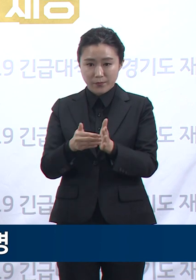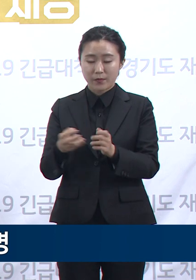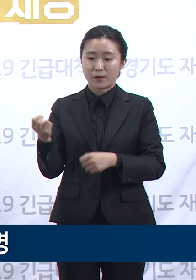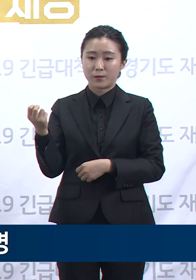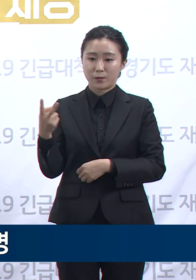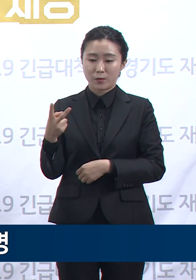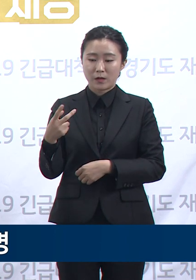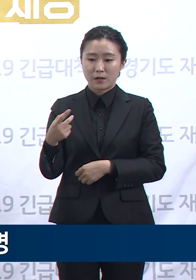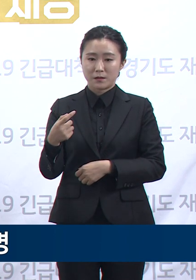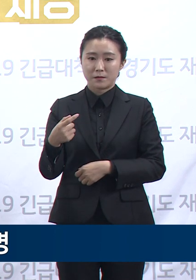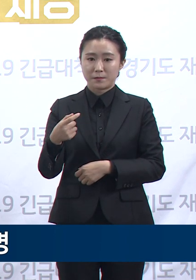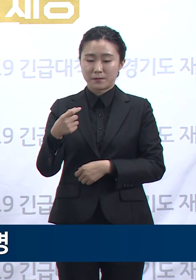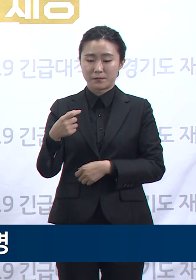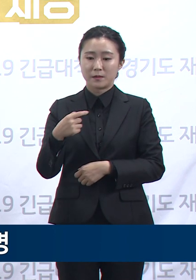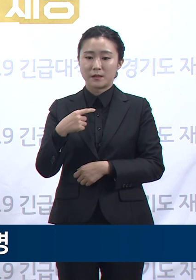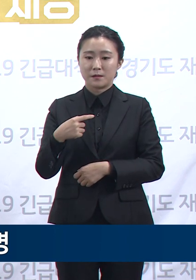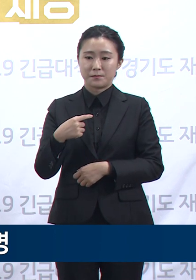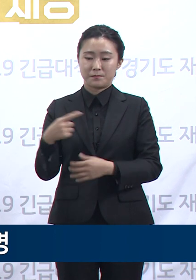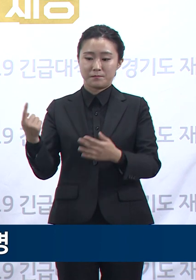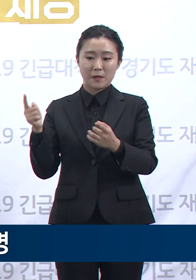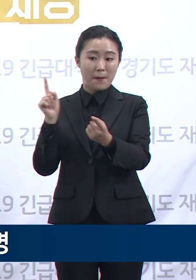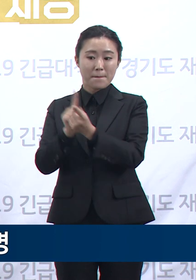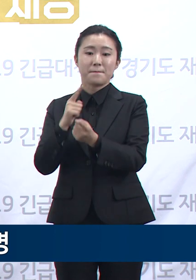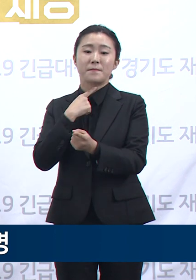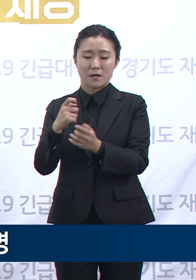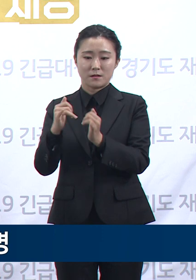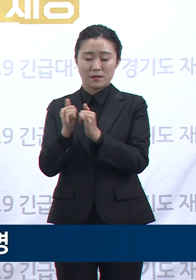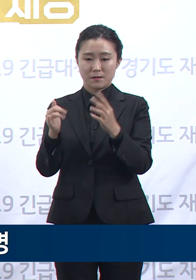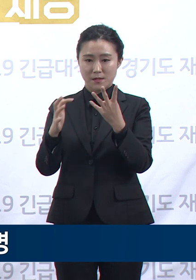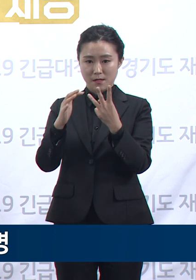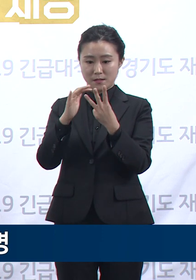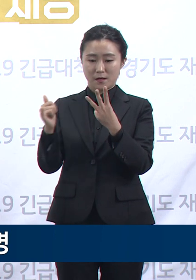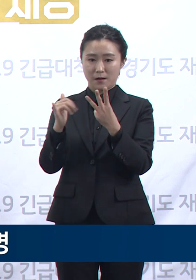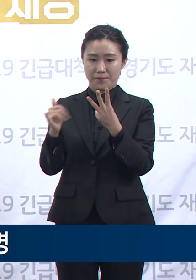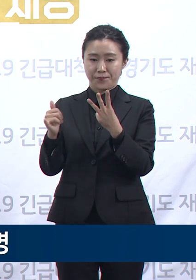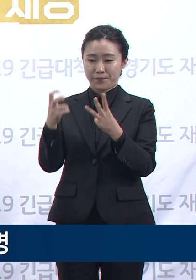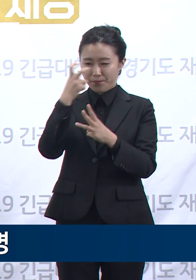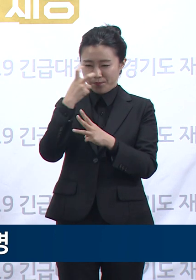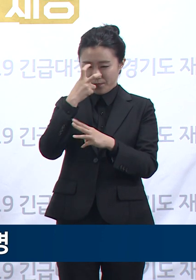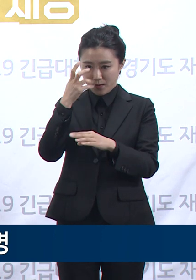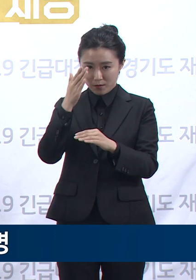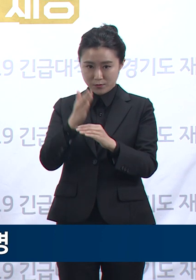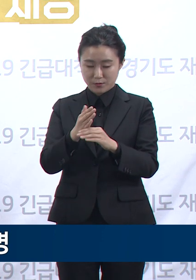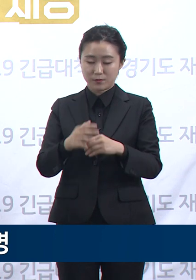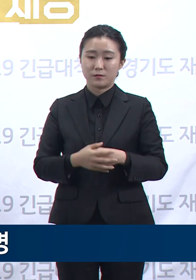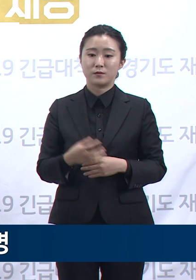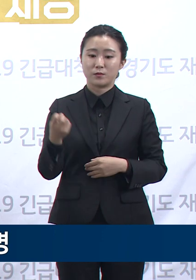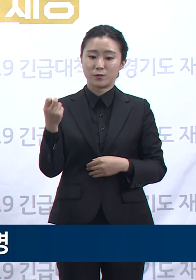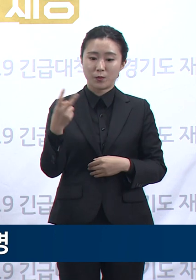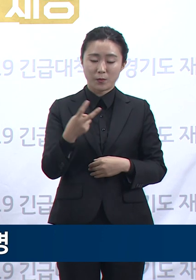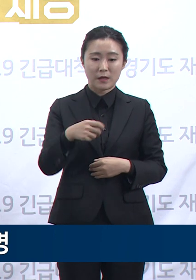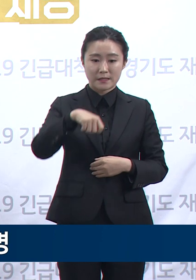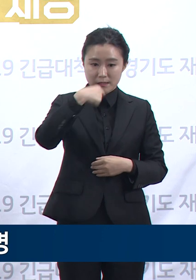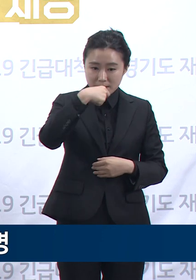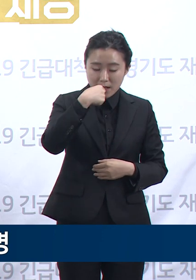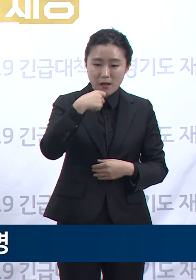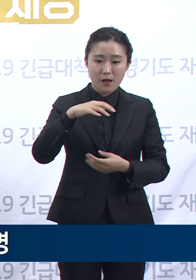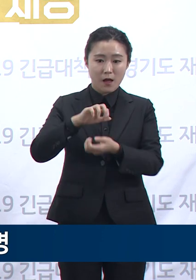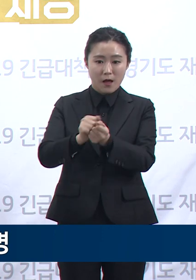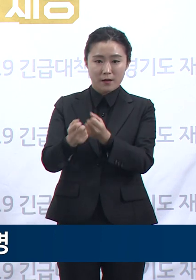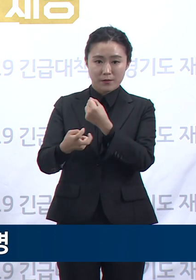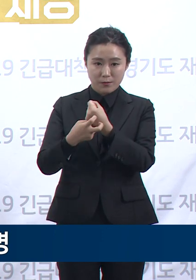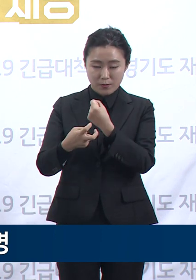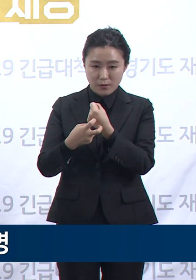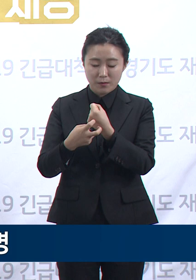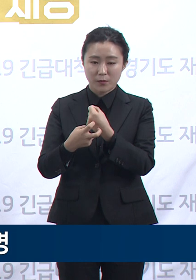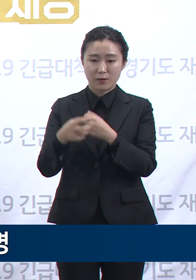감시 중이며, 확진자들이 해당 기간 방문했던 치과, 한의원, 식당 방문자들을 찾아 자가격리